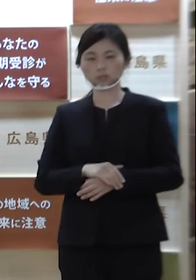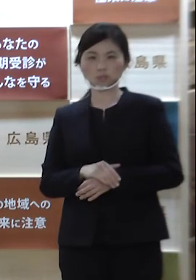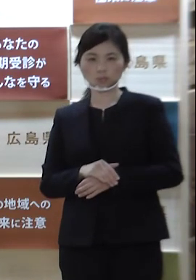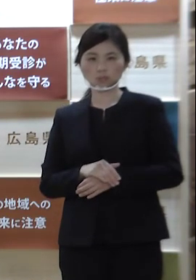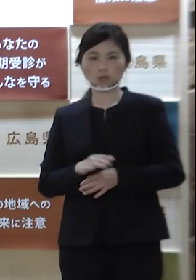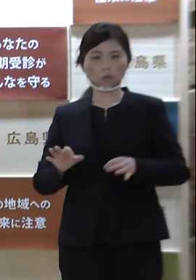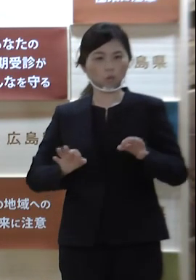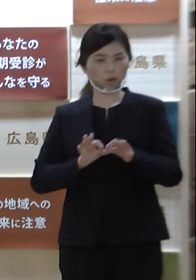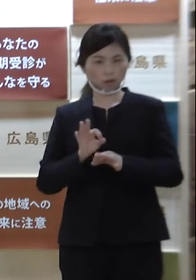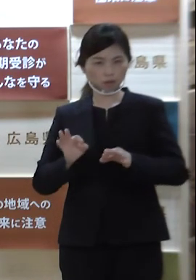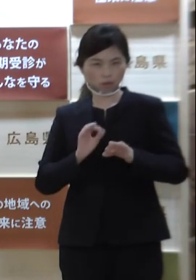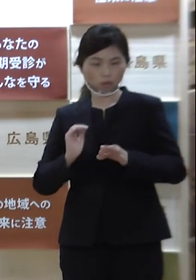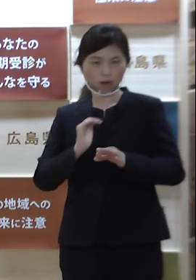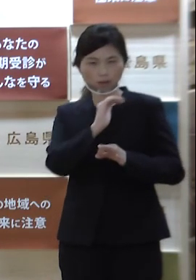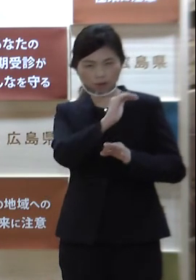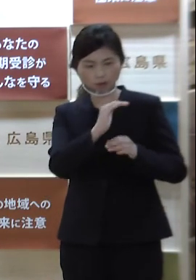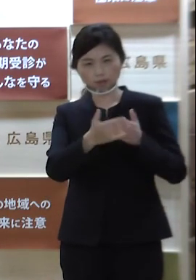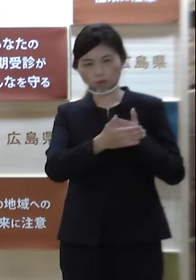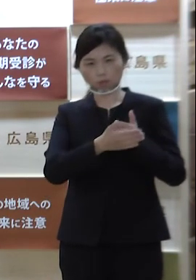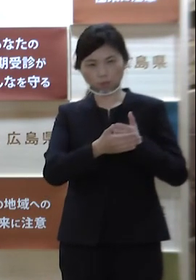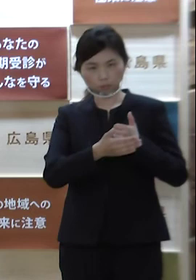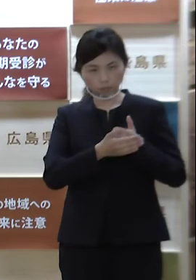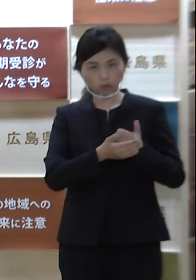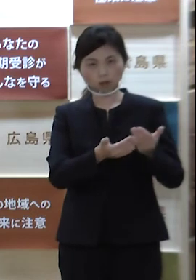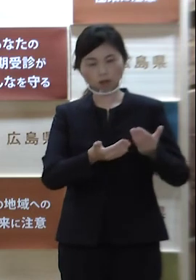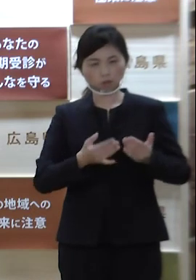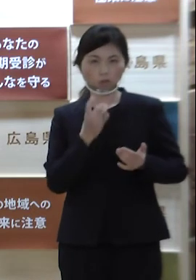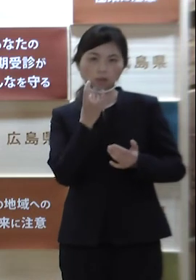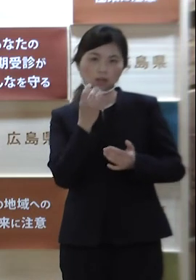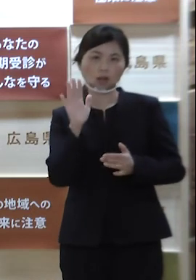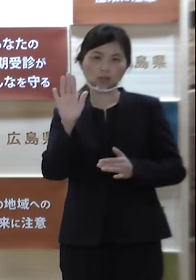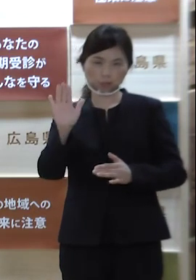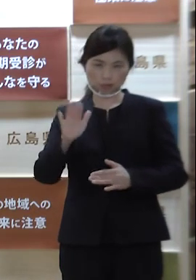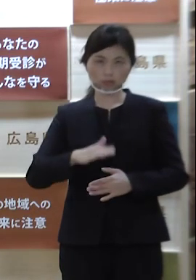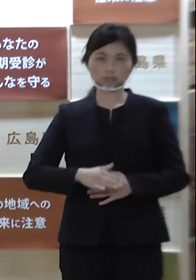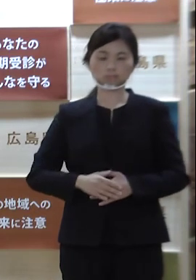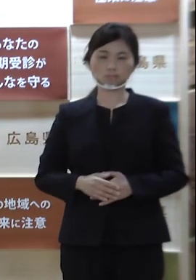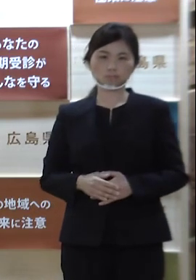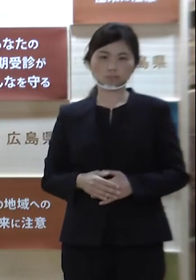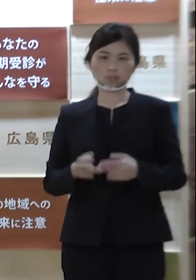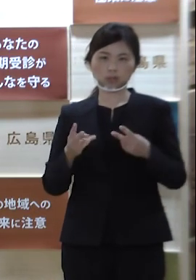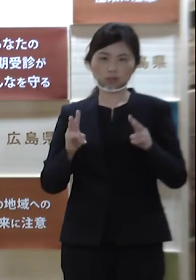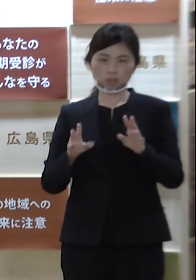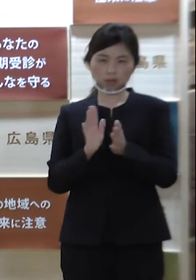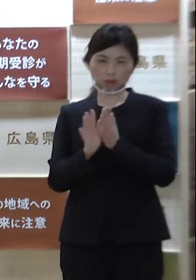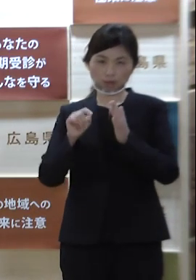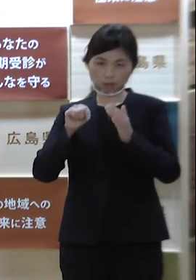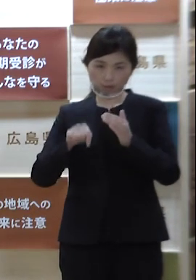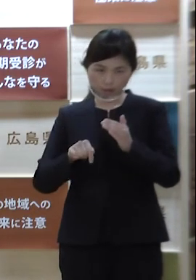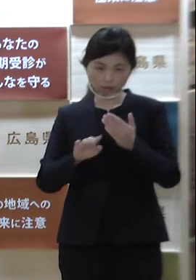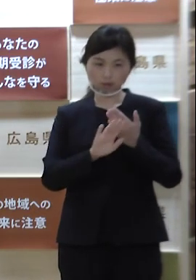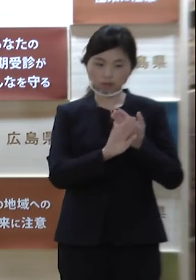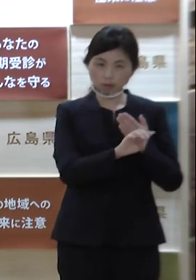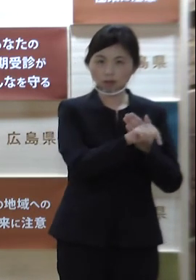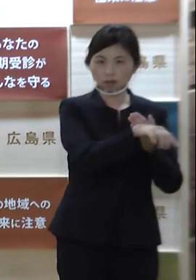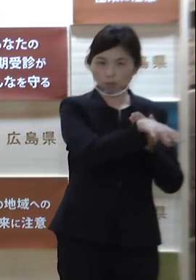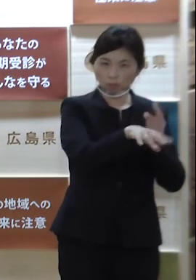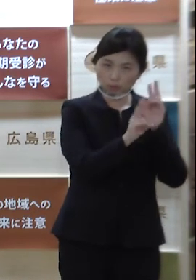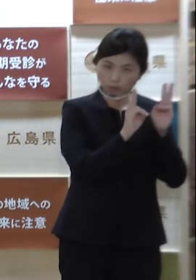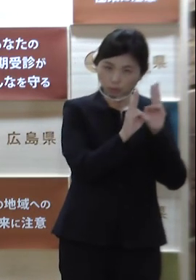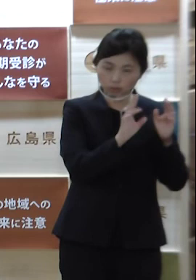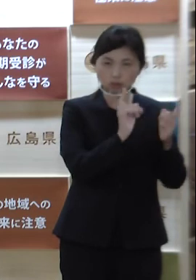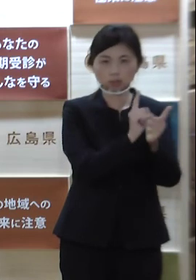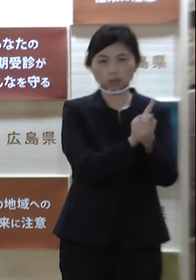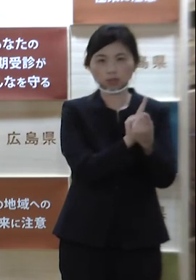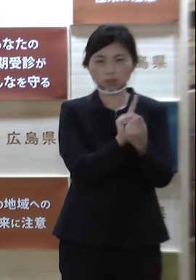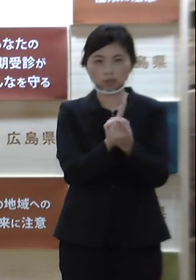発展に寄与していただけるものと大きな期待を寄せております。県では県内外の企業に対しまして、今後